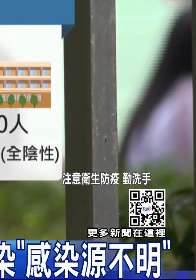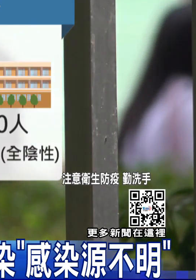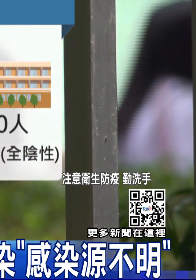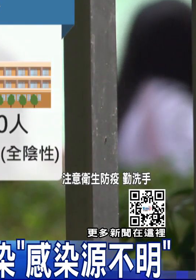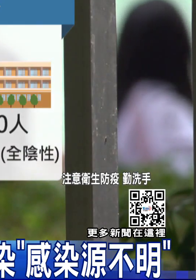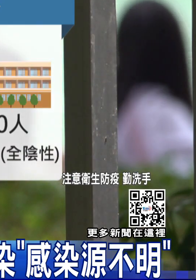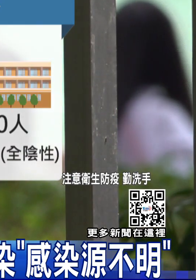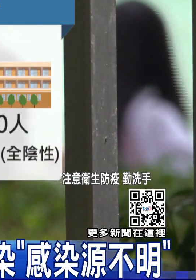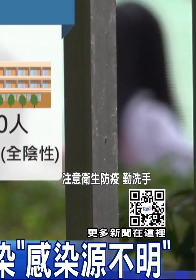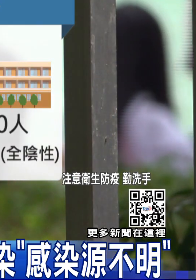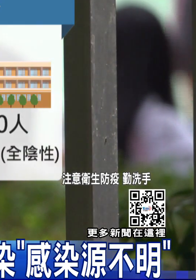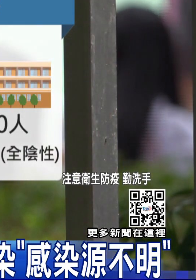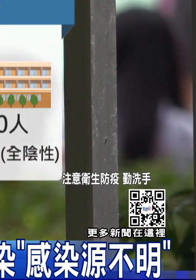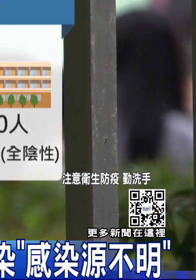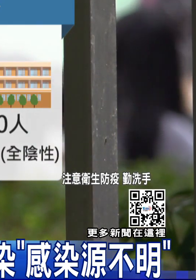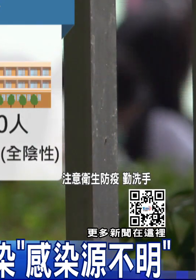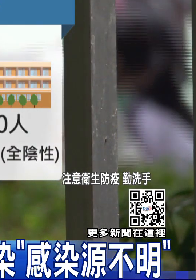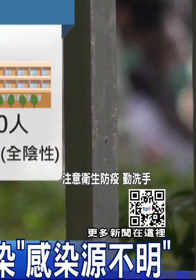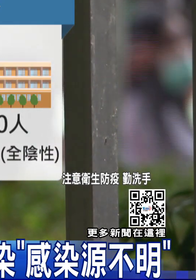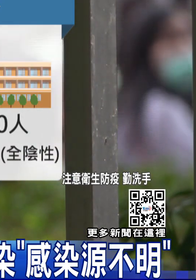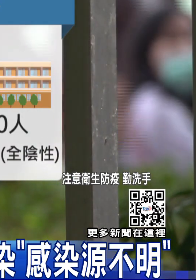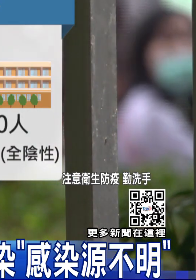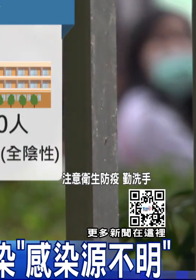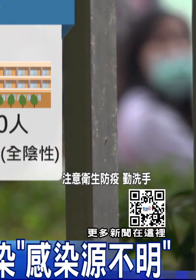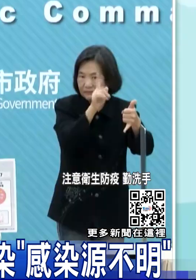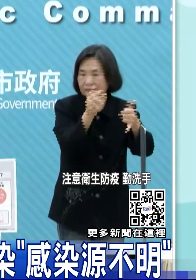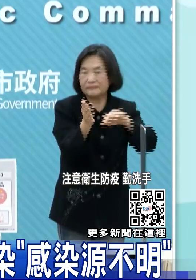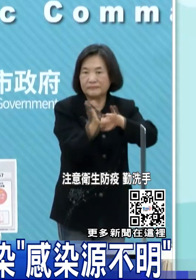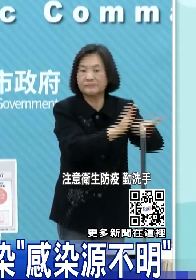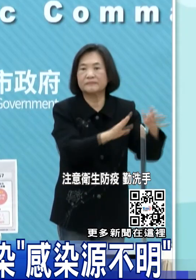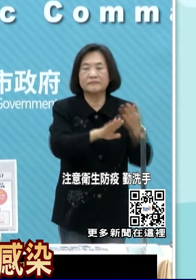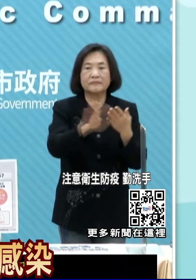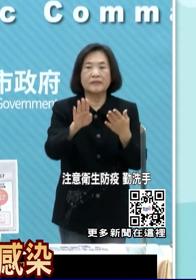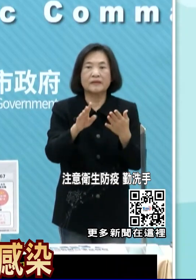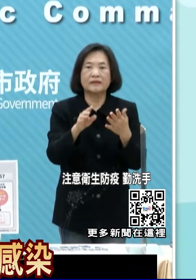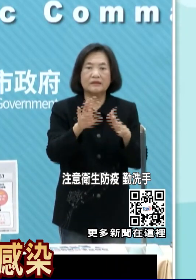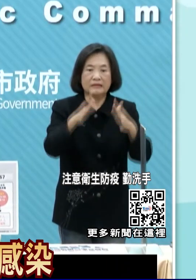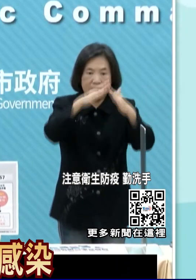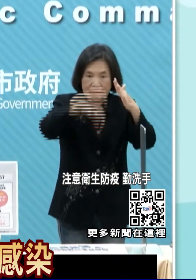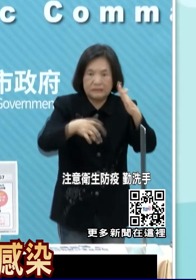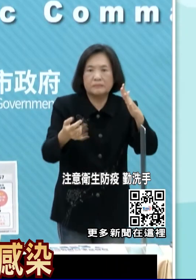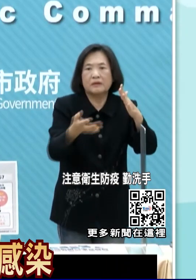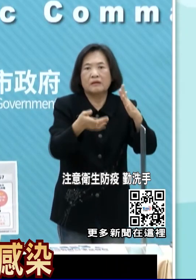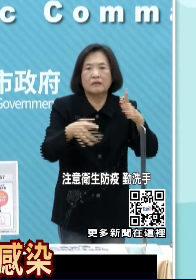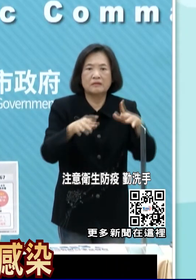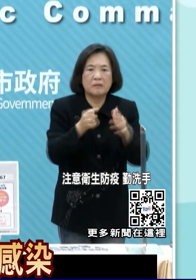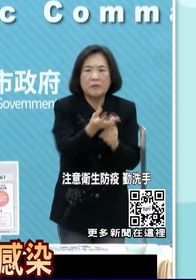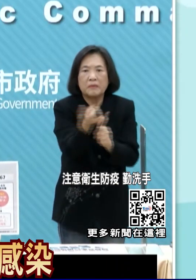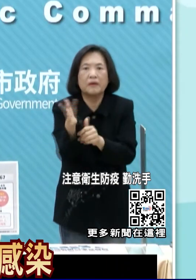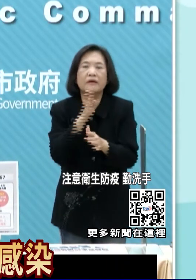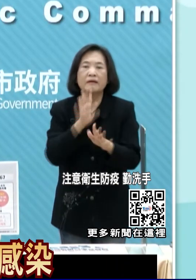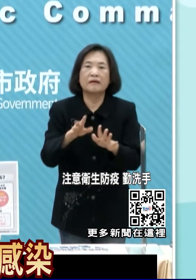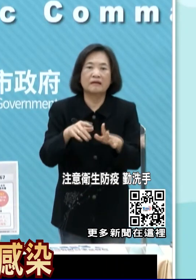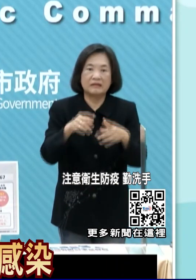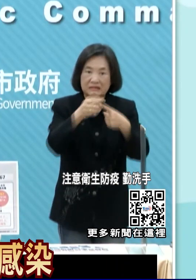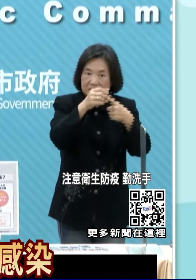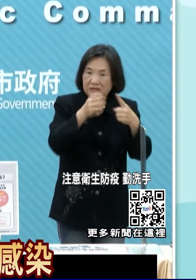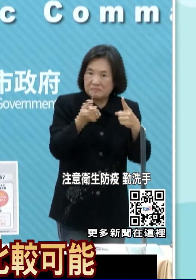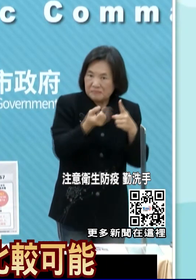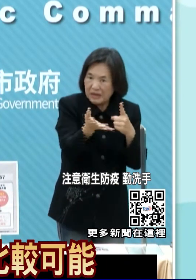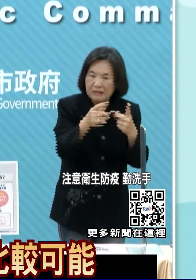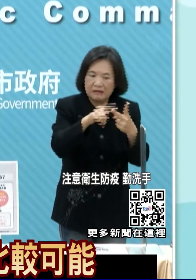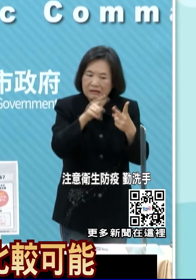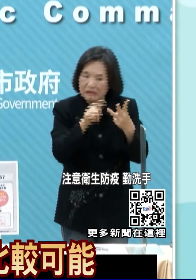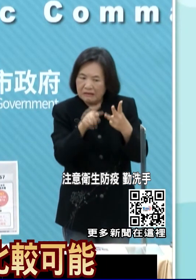全校匡列40人，采检464人都是阴性。 他是一个家户内感染，应该是一个先被感染，那